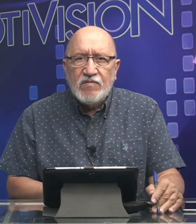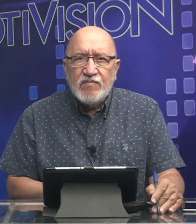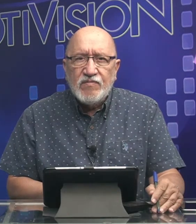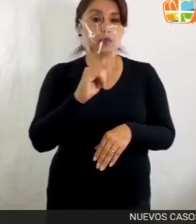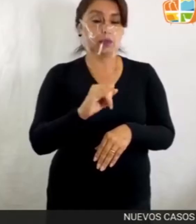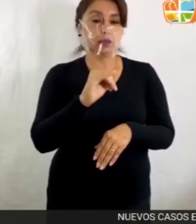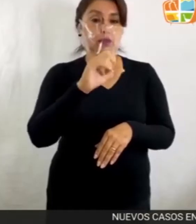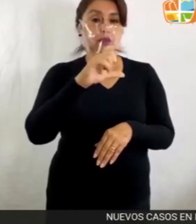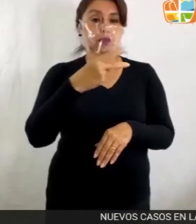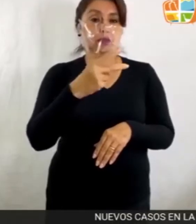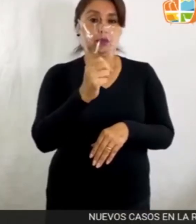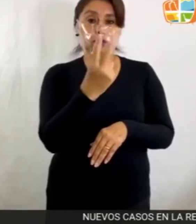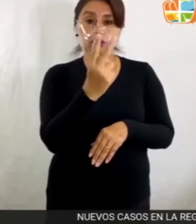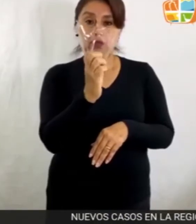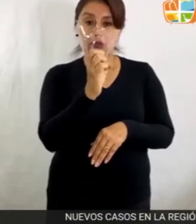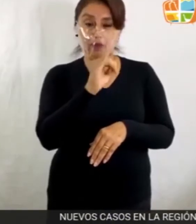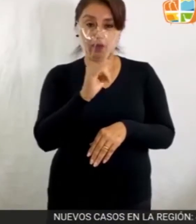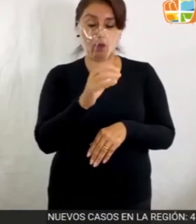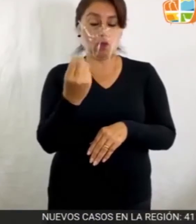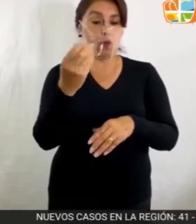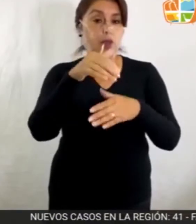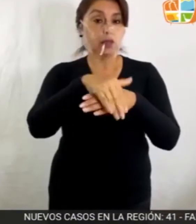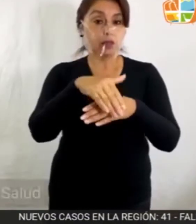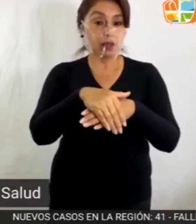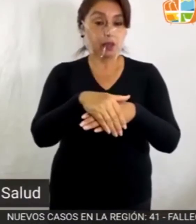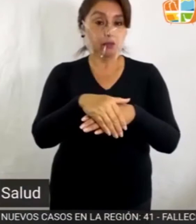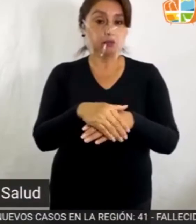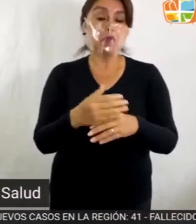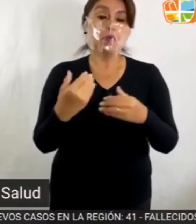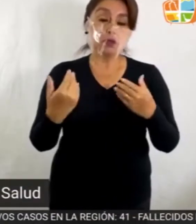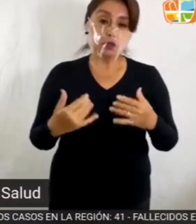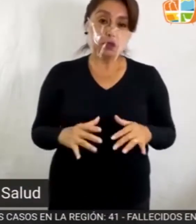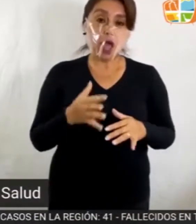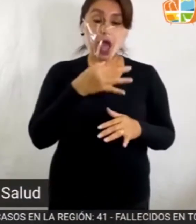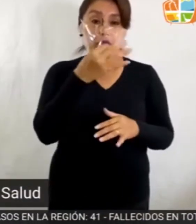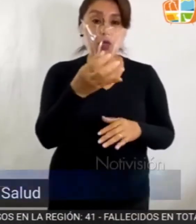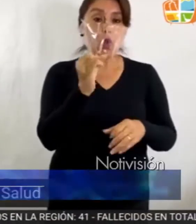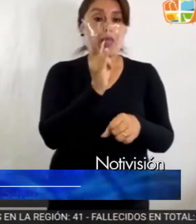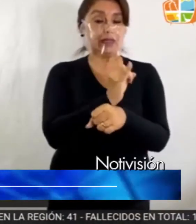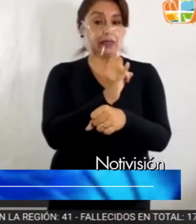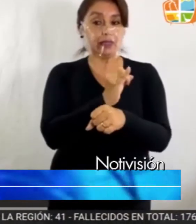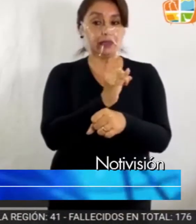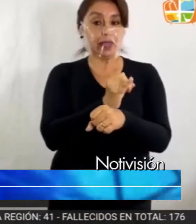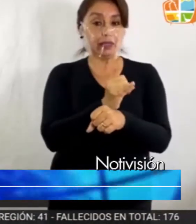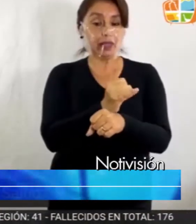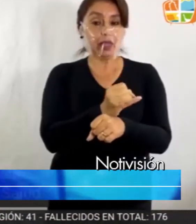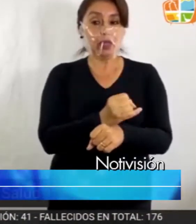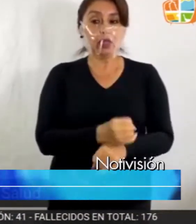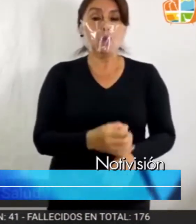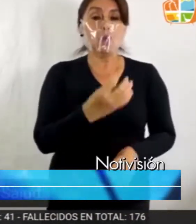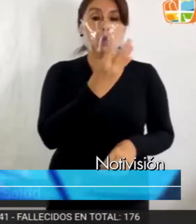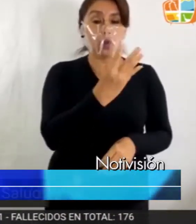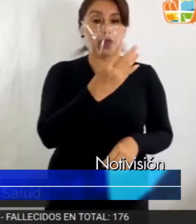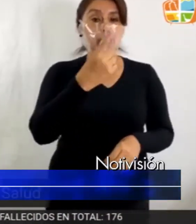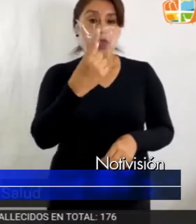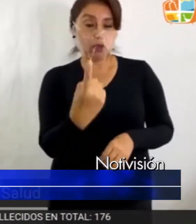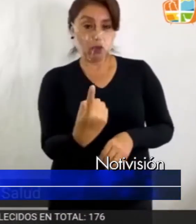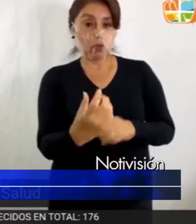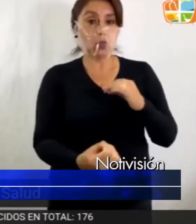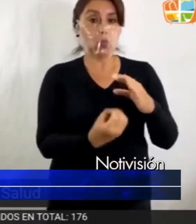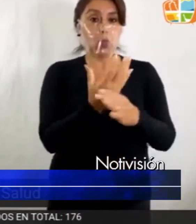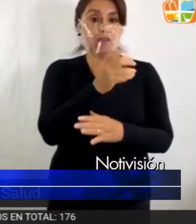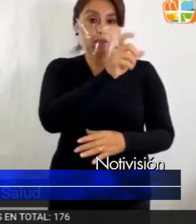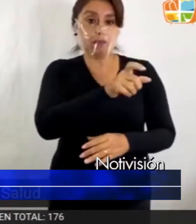5%. Muy buenas tardes. Como lo mencionó el intendente regional, tenemos 41 casos nuevos de